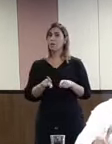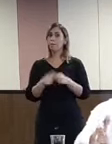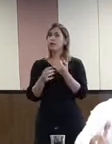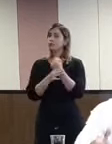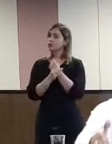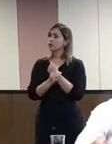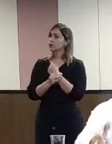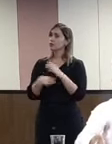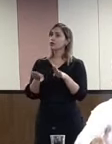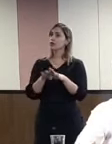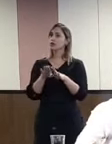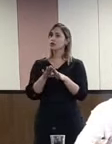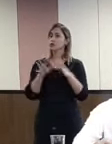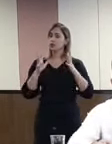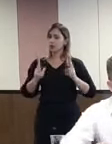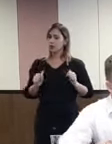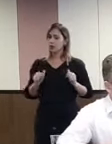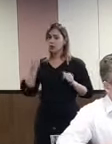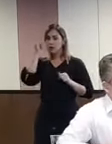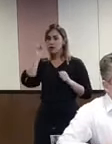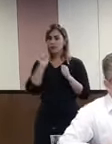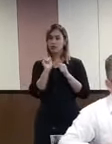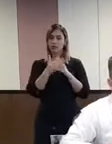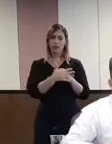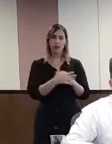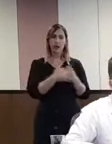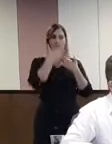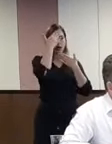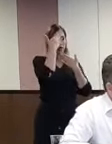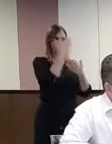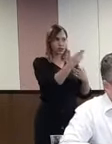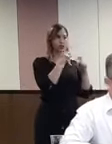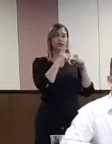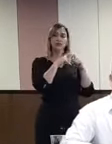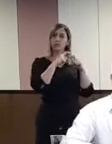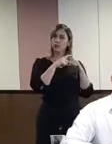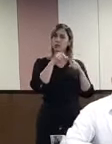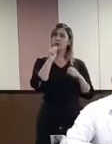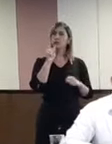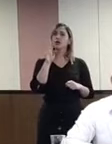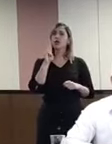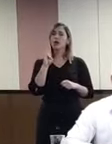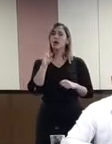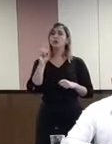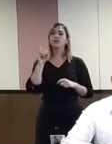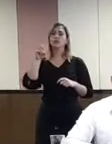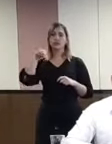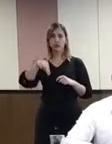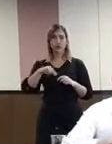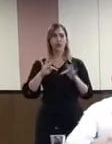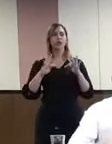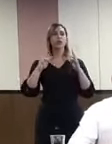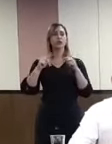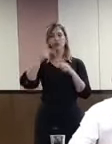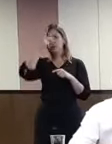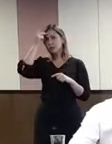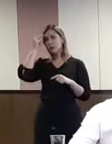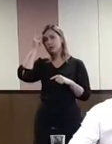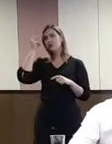segurança no Estado de Mato Grosso. Agradeço ao Dr. Arthur, seu nome, todos os demais voluntários que estão